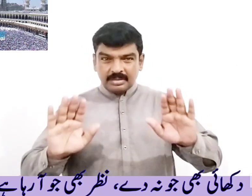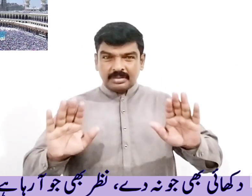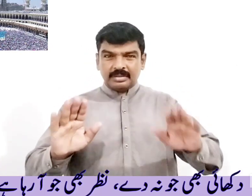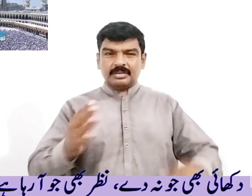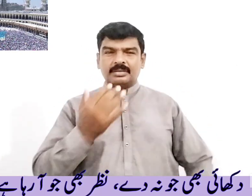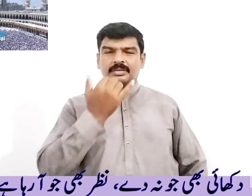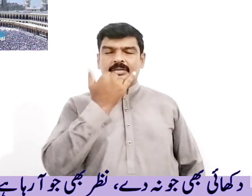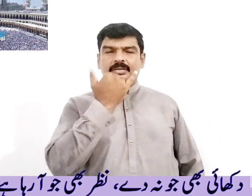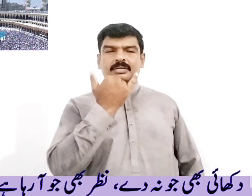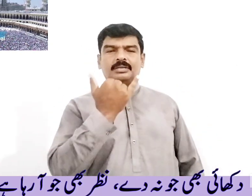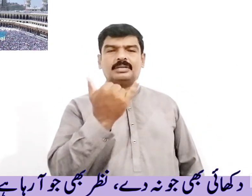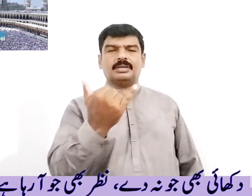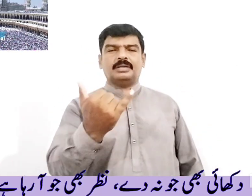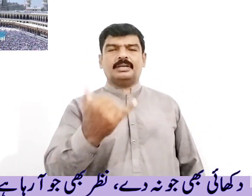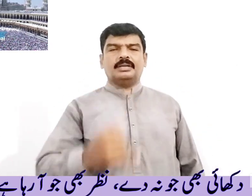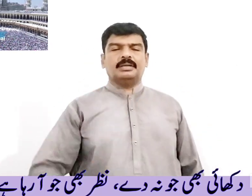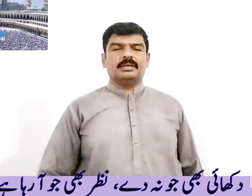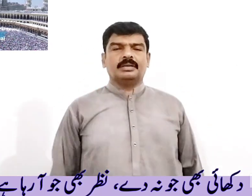रहा